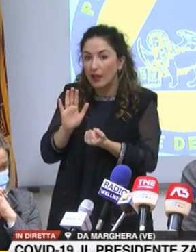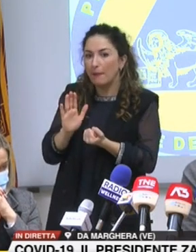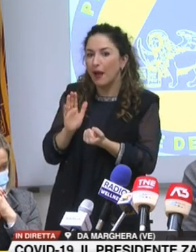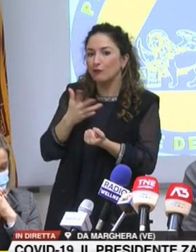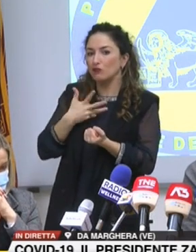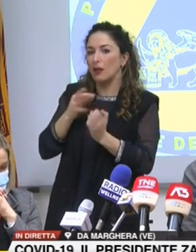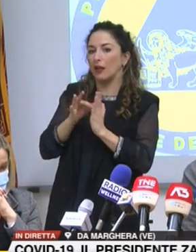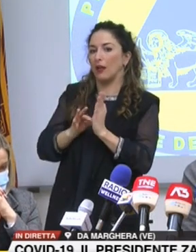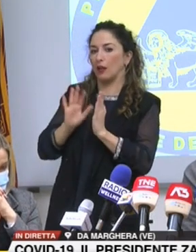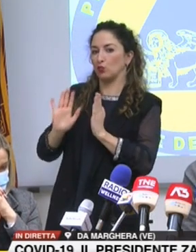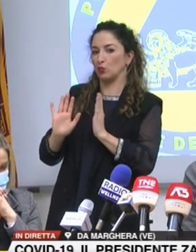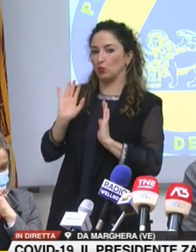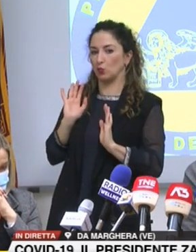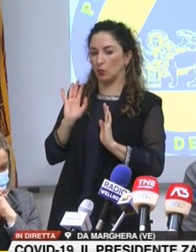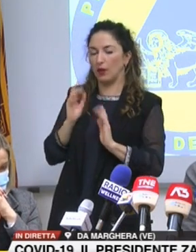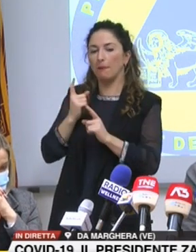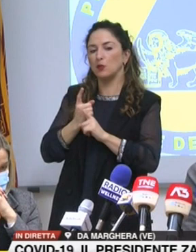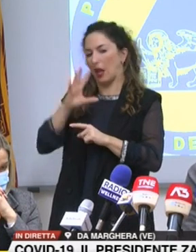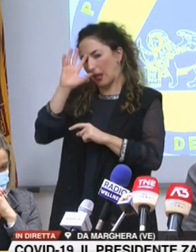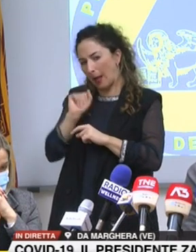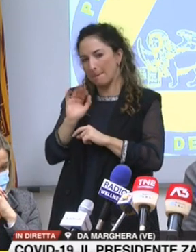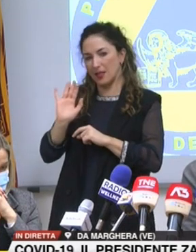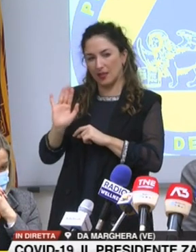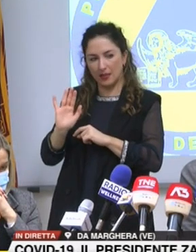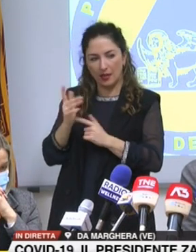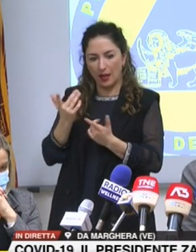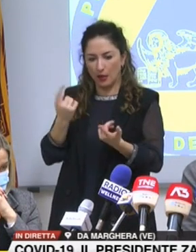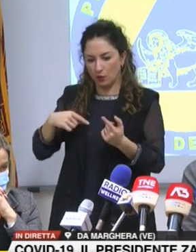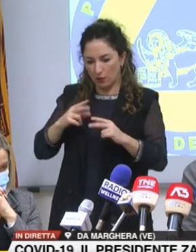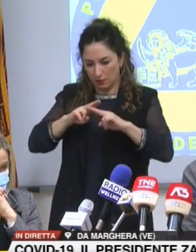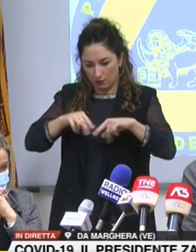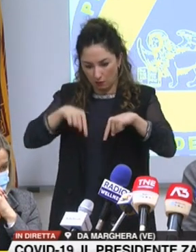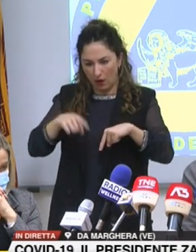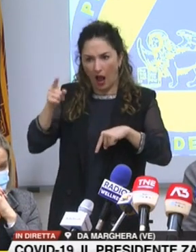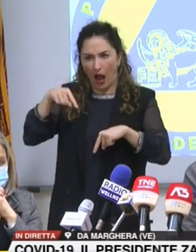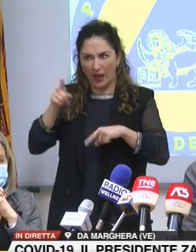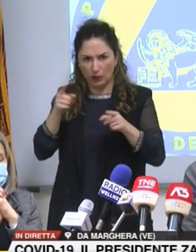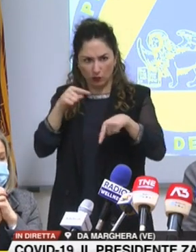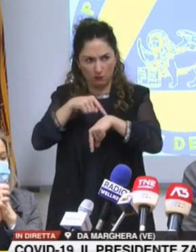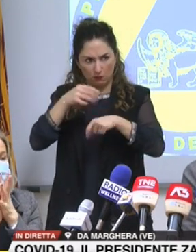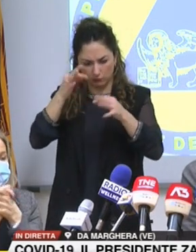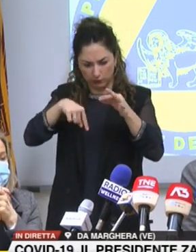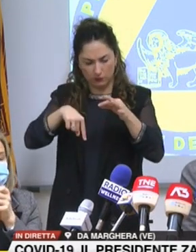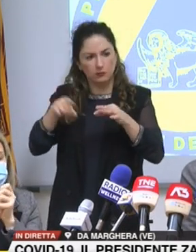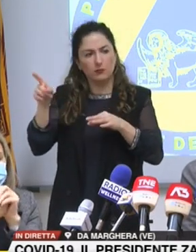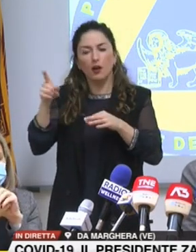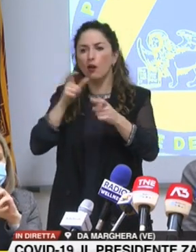e quindi è fondamentale intanto capire questo. Mi sembra che mentre noi siamo qui lui sia a colloquio col capo dello Stato.